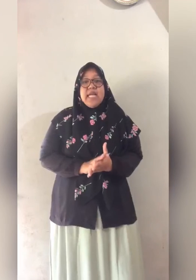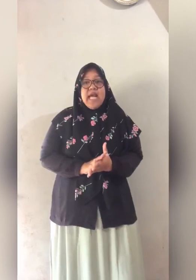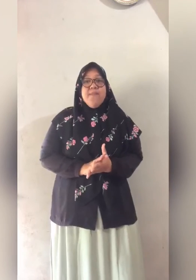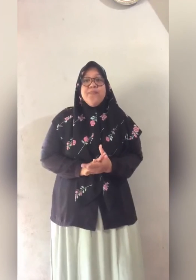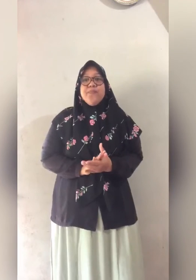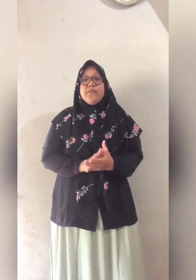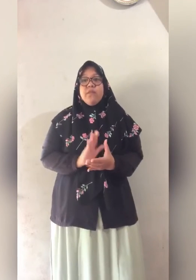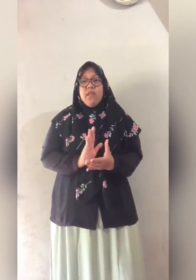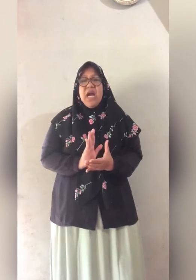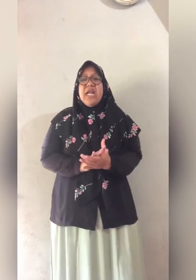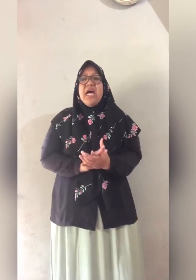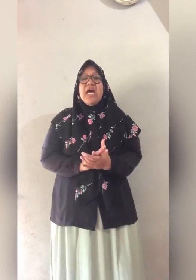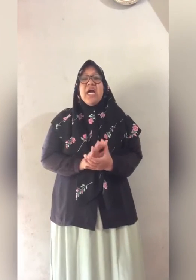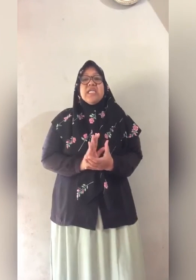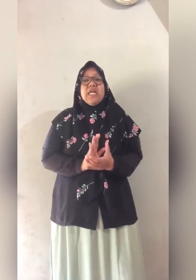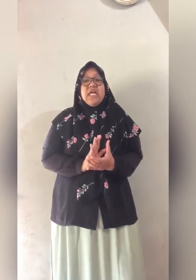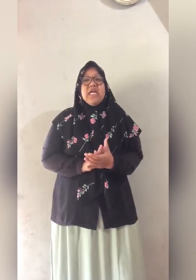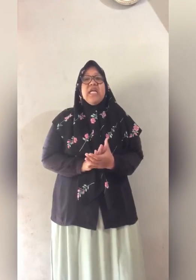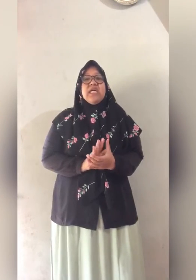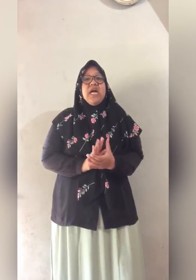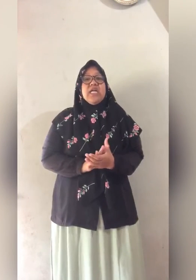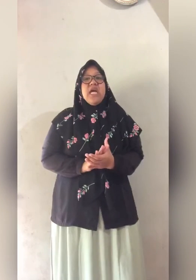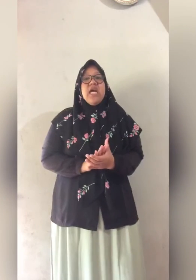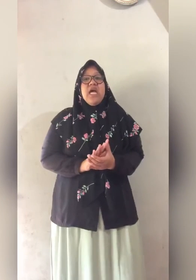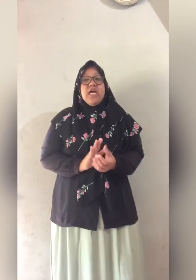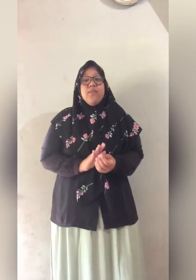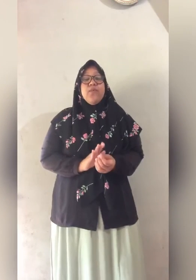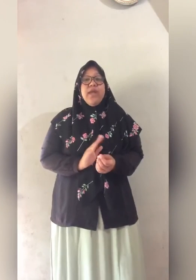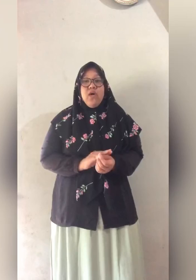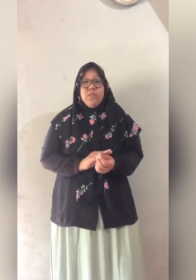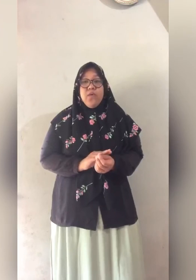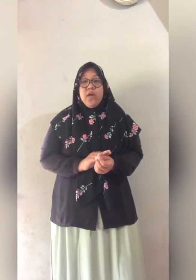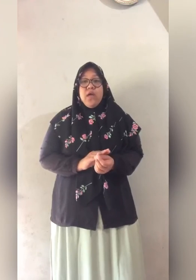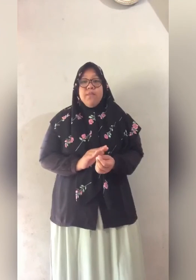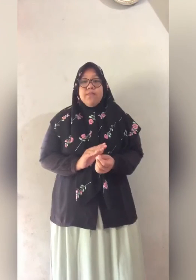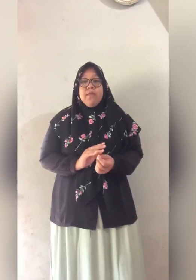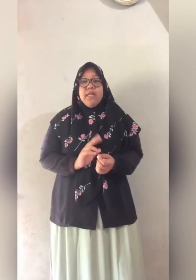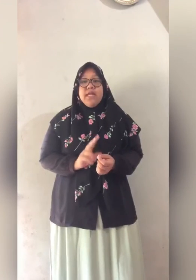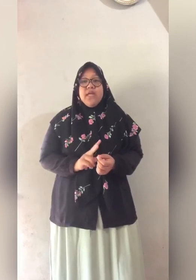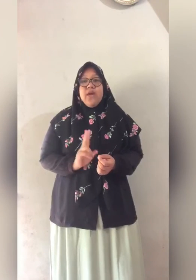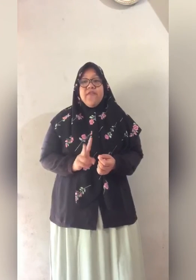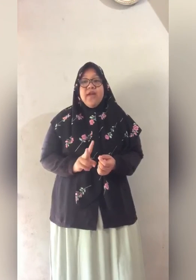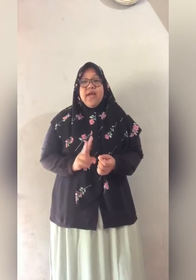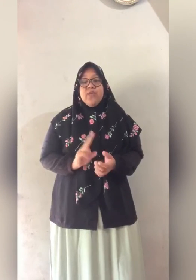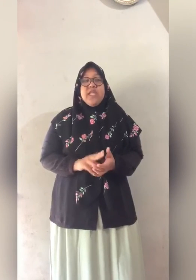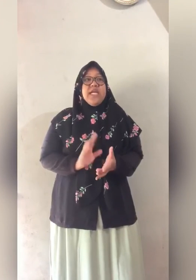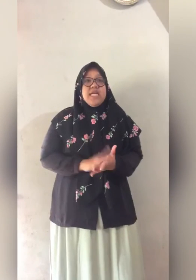dasarnya adalah rangkaian saklar yang tegangannya input dan output memiliki 2 level, yaitu tinggi dan